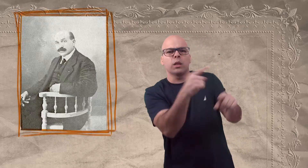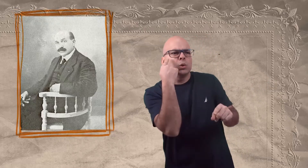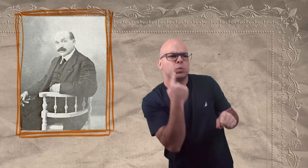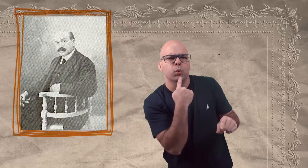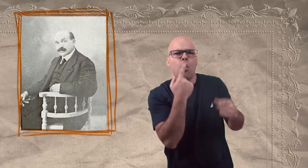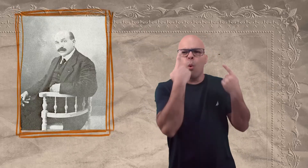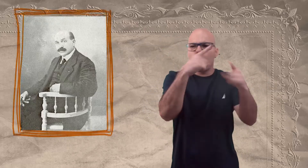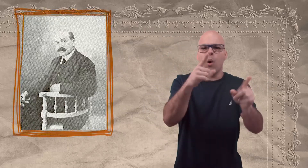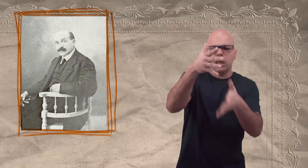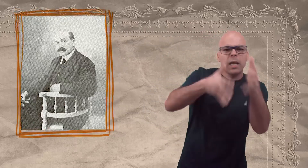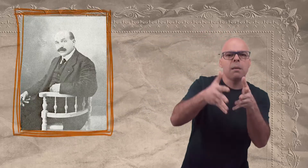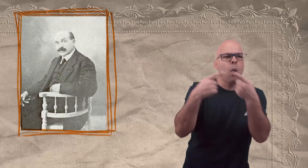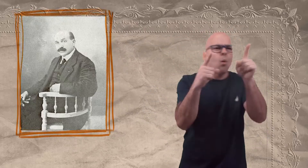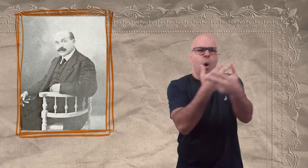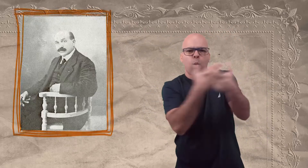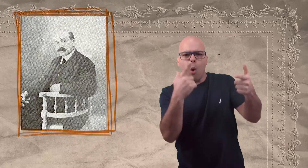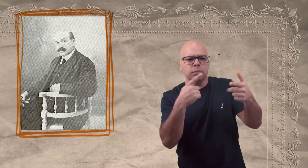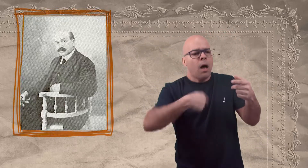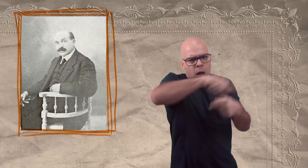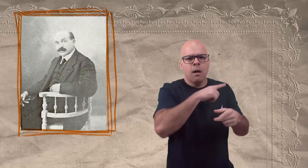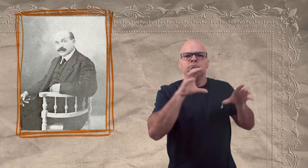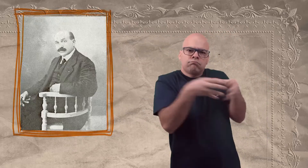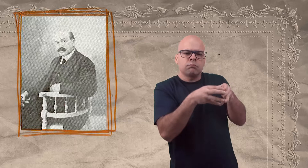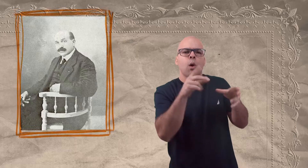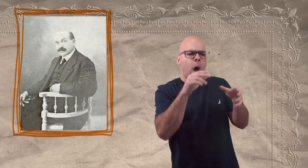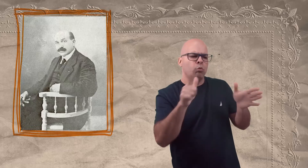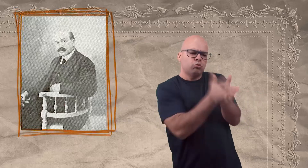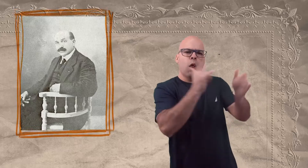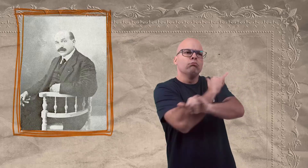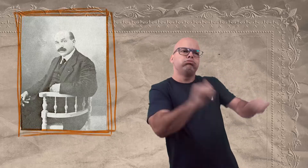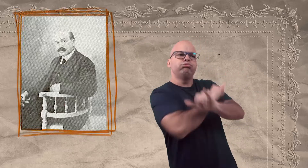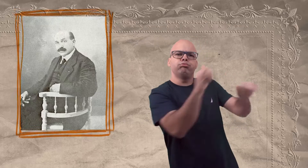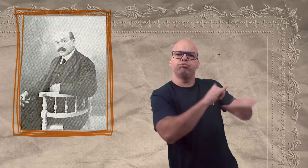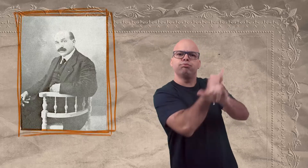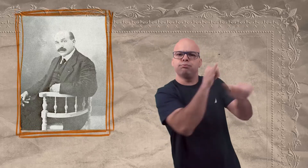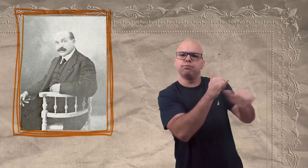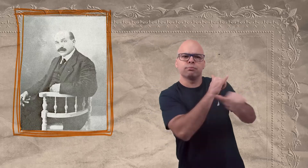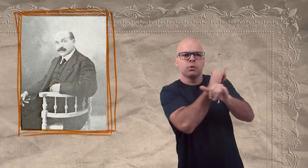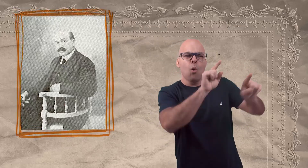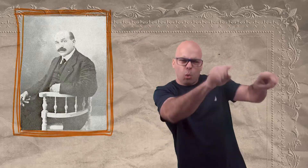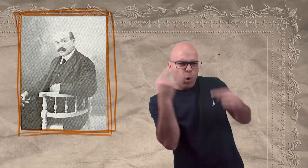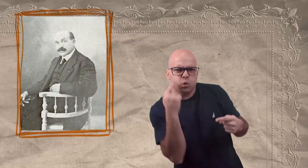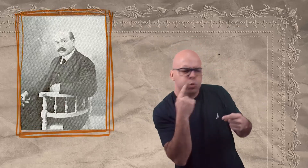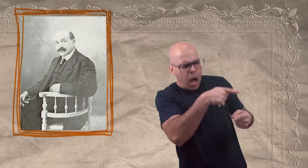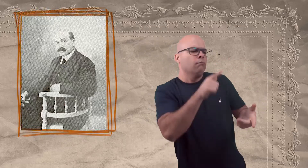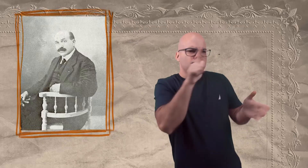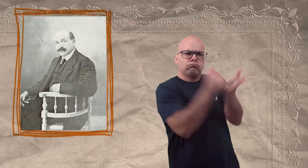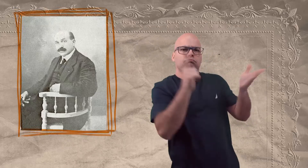Sempre que tinha notícias contra os surdos, contra a língua de sinais ou algo assim, o jornal deles defendia bravamente por meio